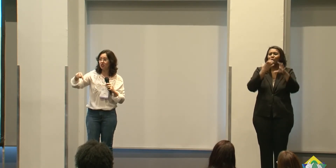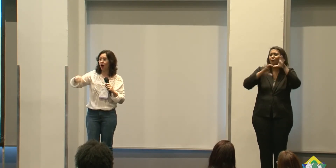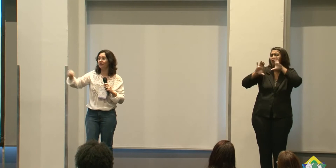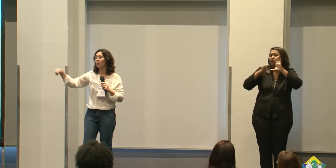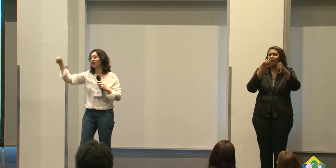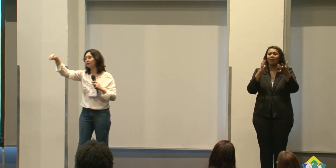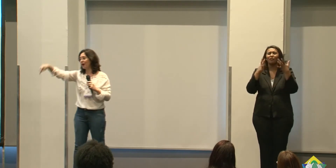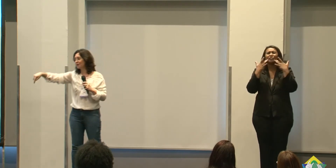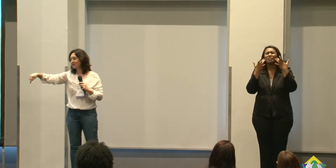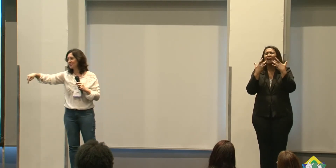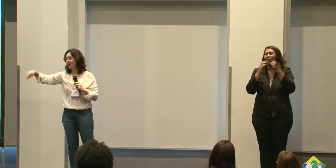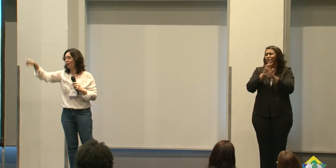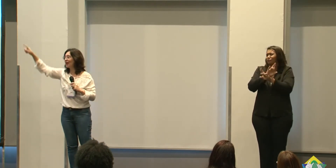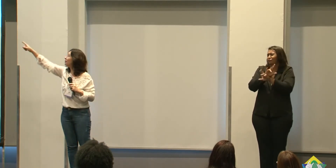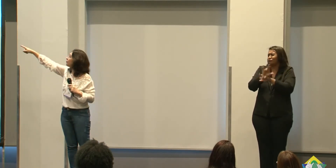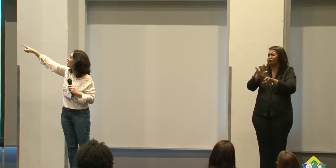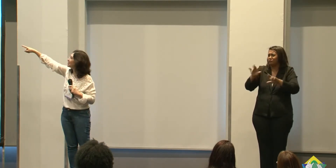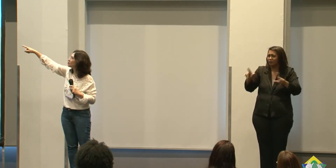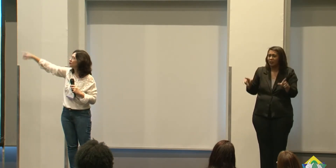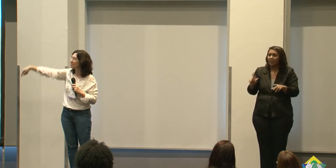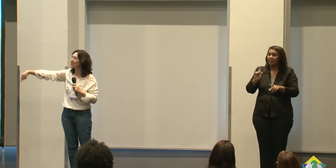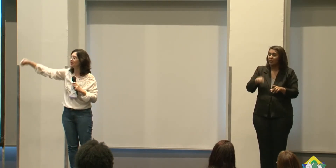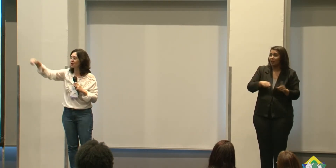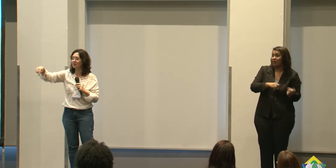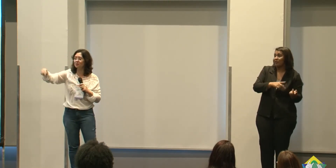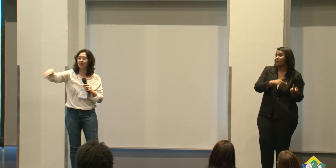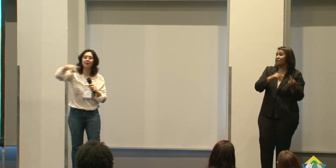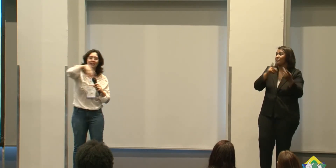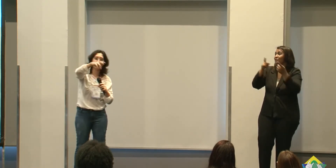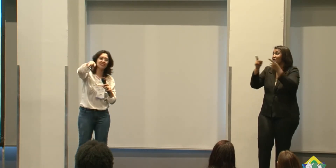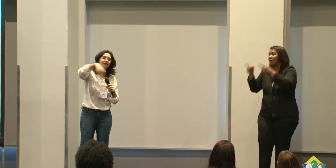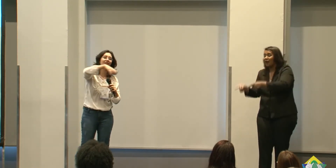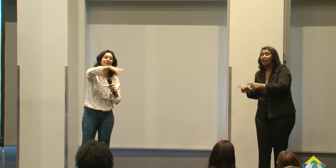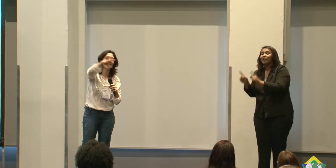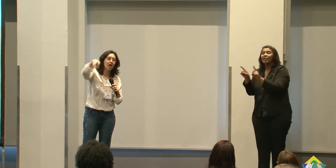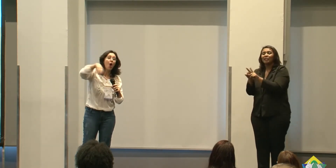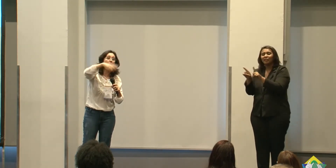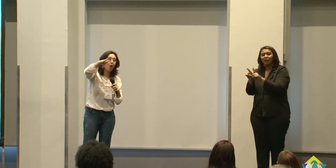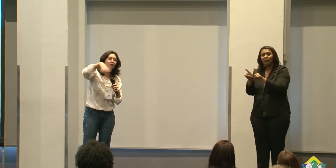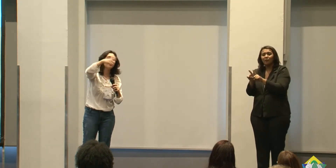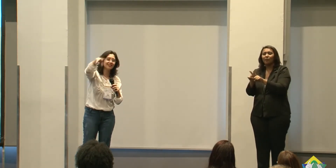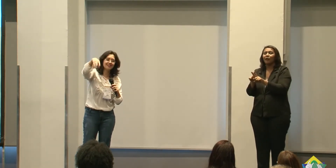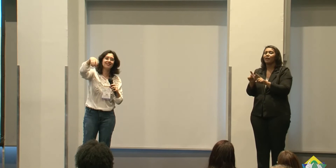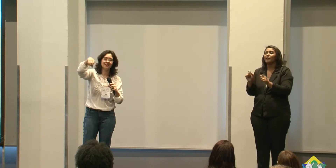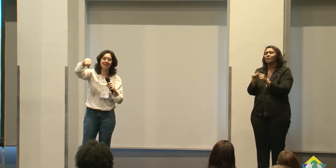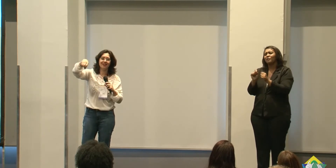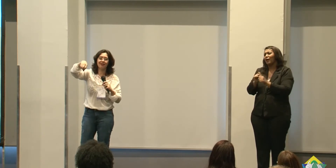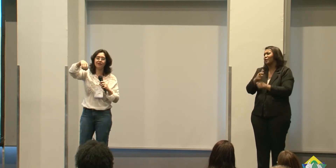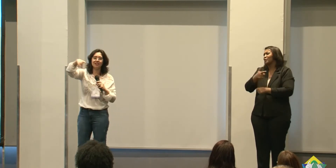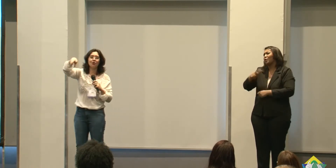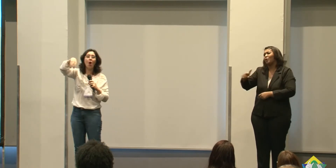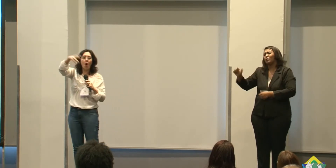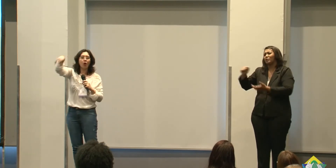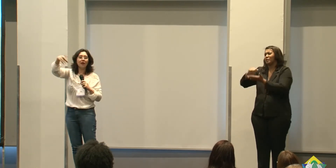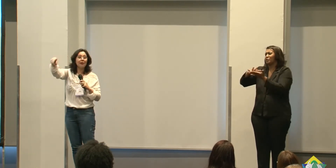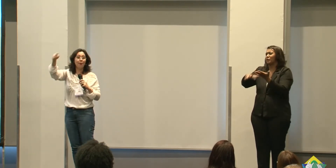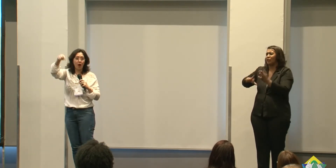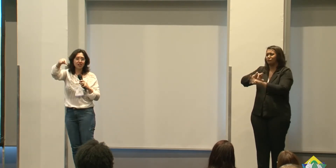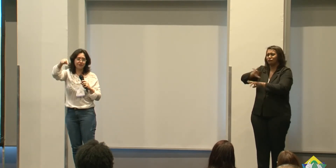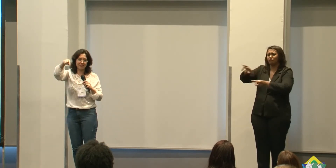Então, esse jovem, quando vai para a estação, ele faz essa oficina, mas, ao mesmo tempo, ele está fazendo também outras...